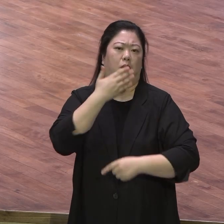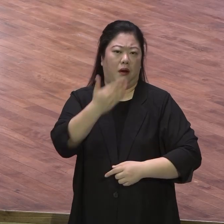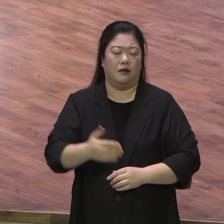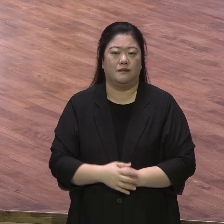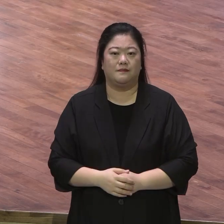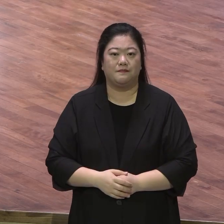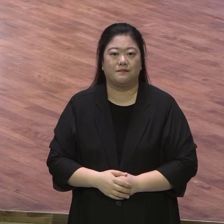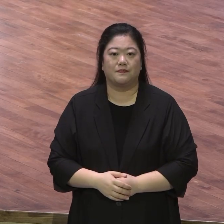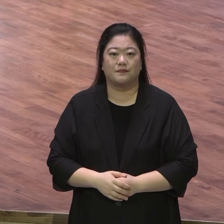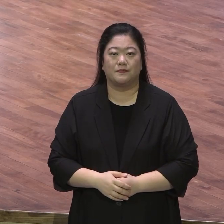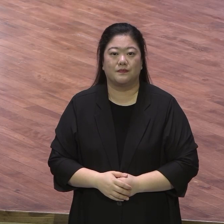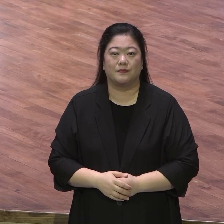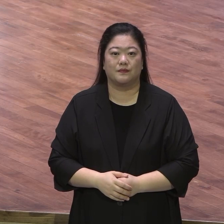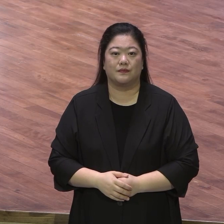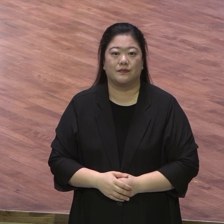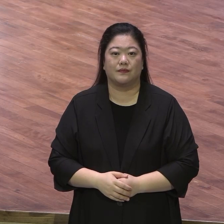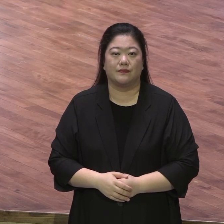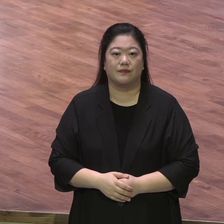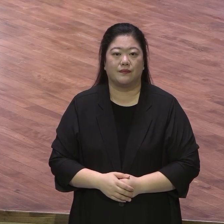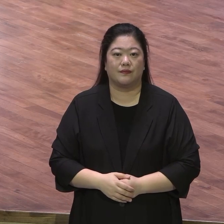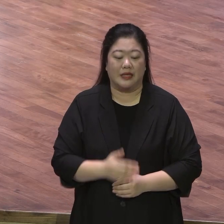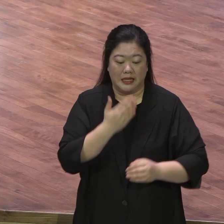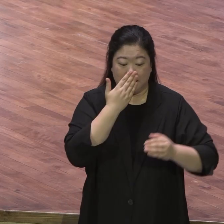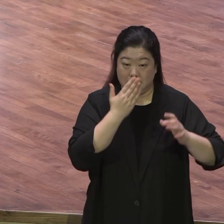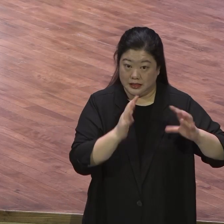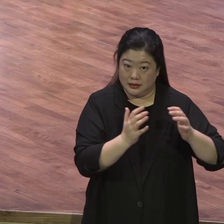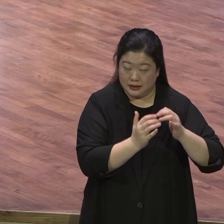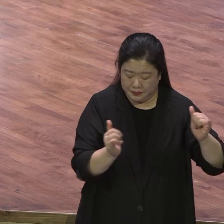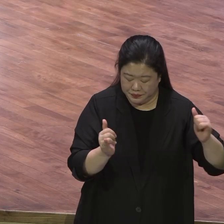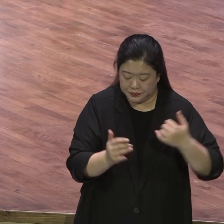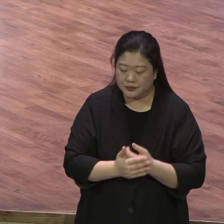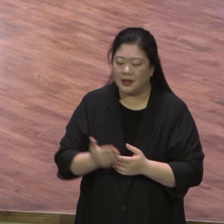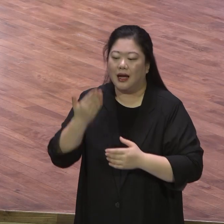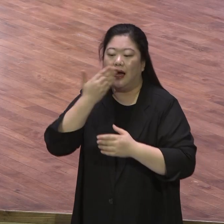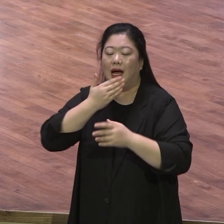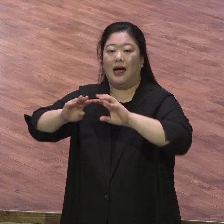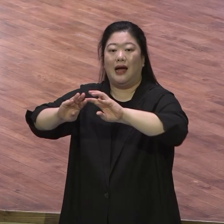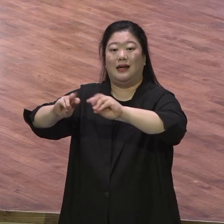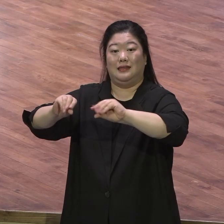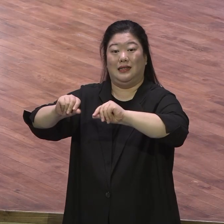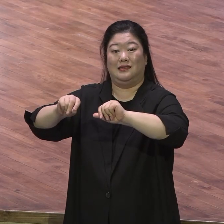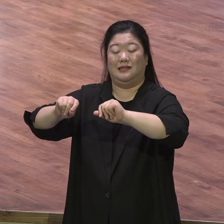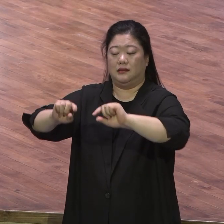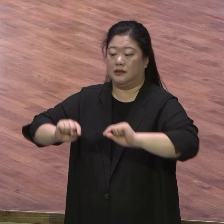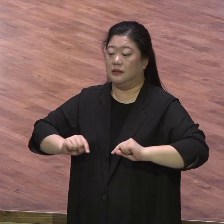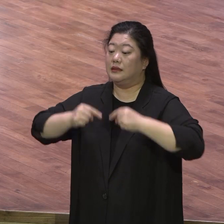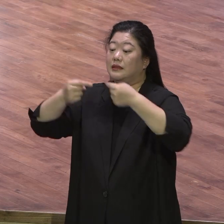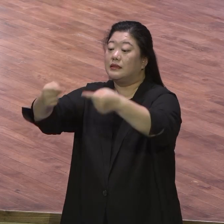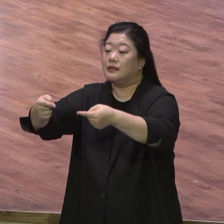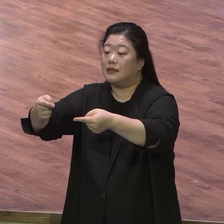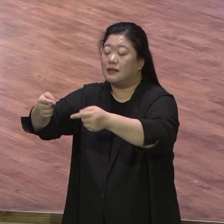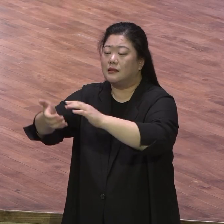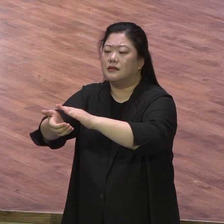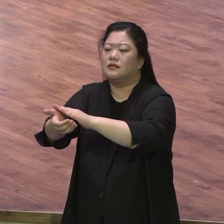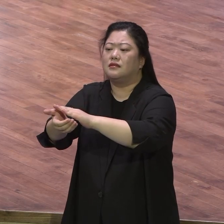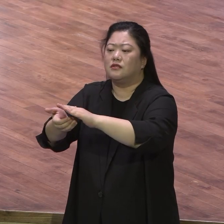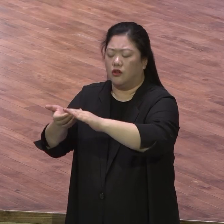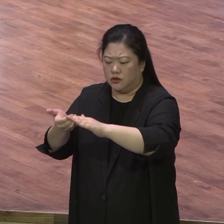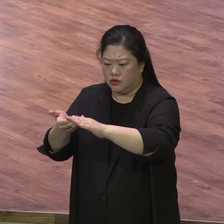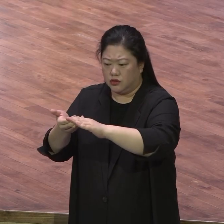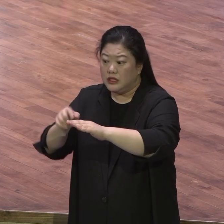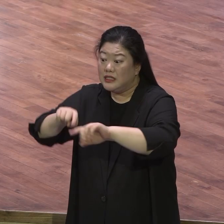정말로 가난 땅. 정말로 하나님이 예배해 놓으신 하나님의 나라를 이 땅에